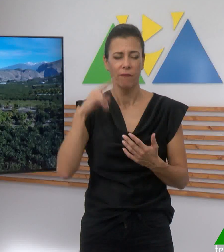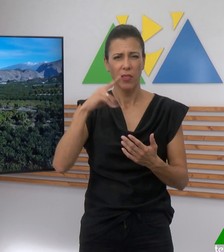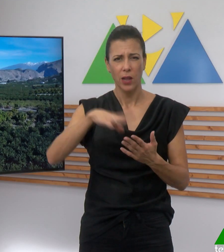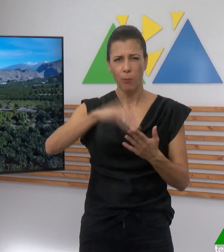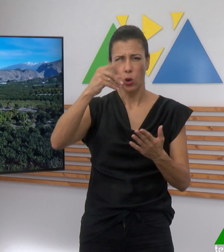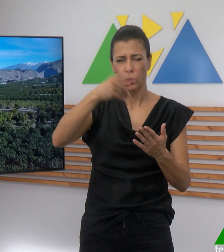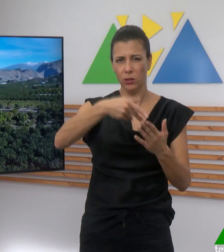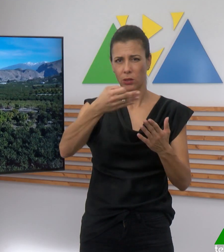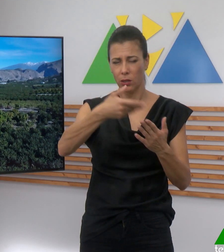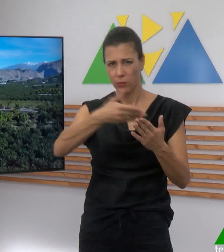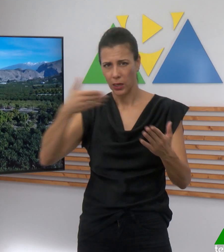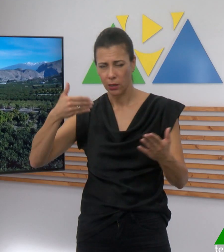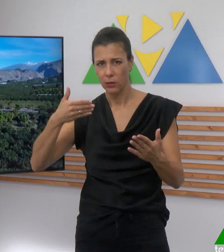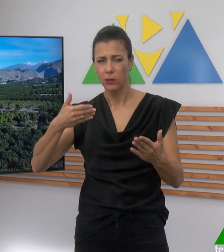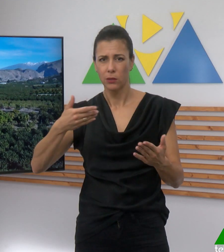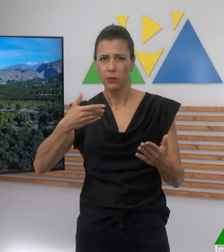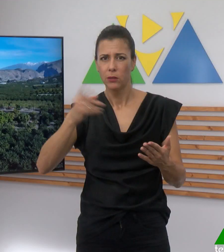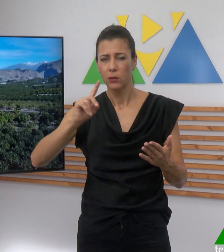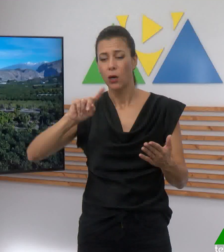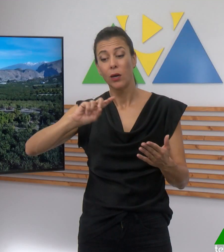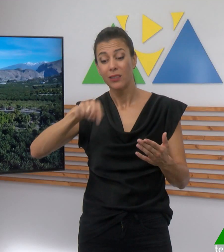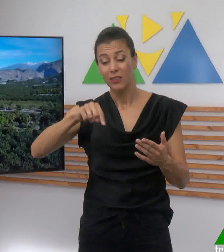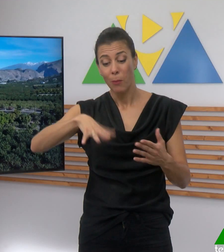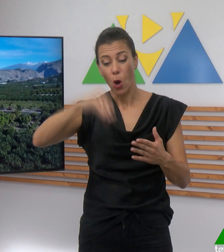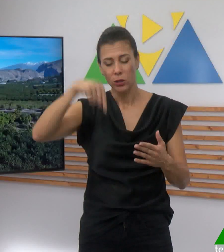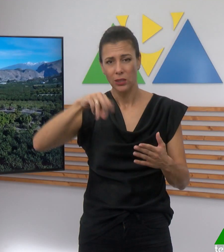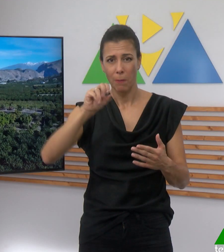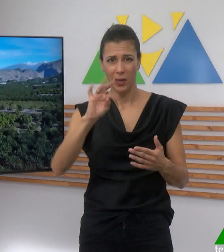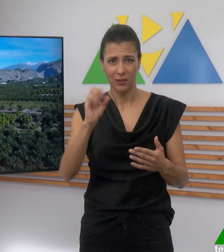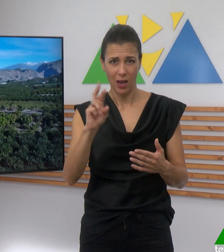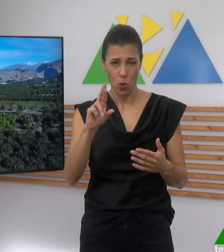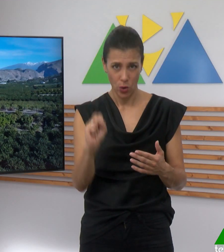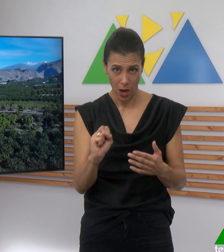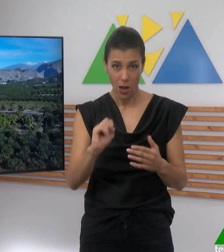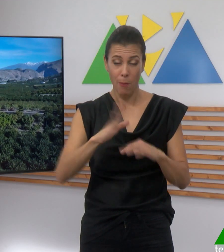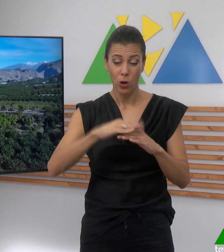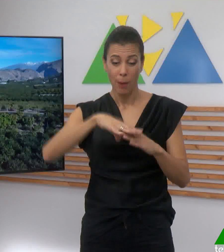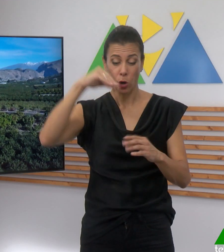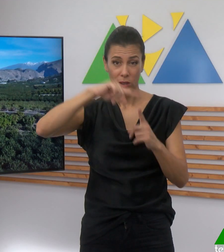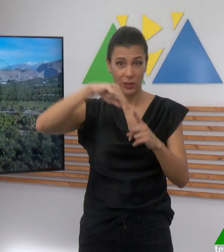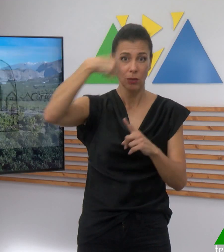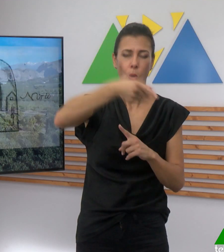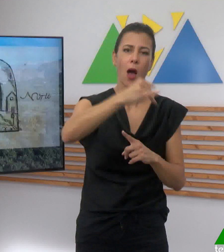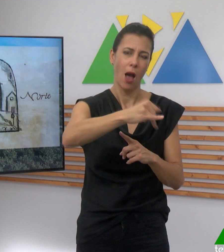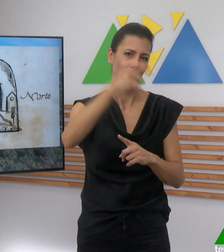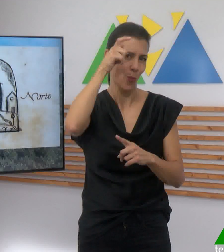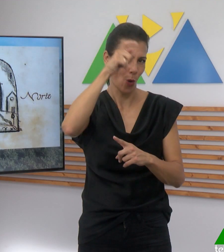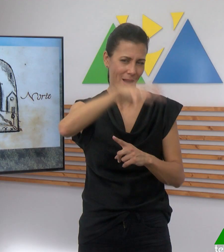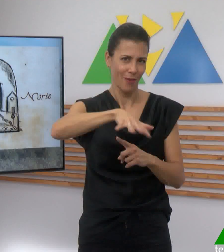monte pataa este ya es monte patura Sí porque al otro lado del monte ya estaba la población esto estaba a un la